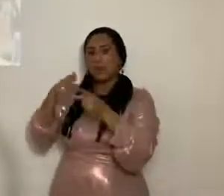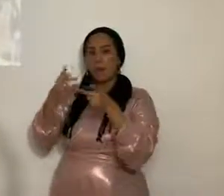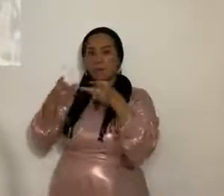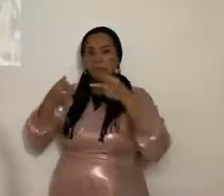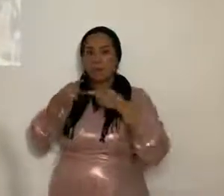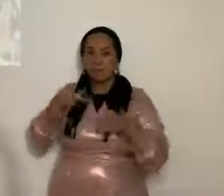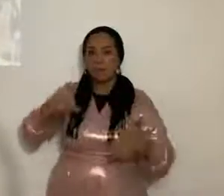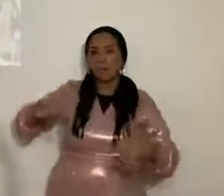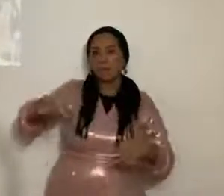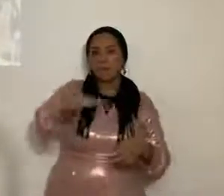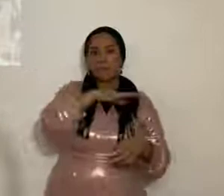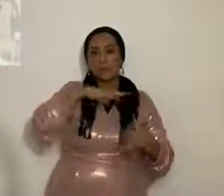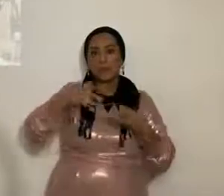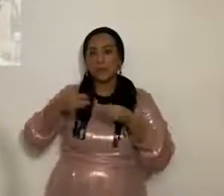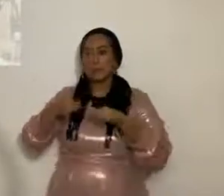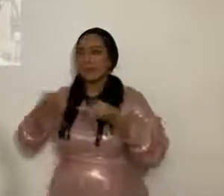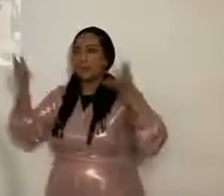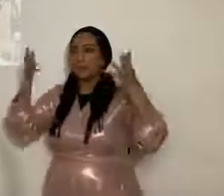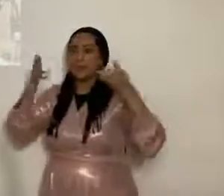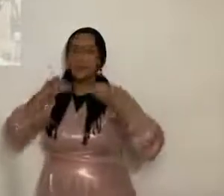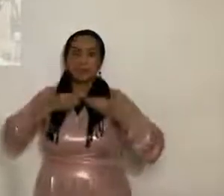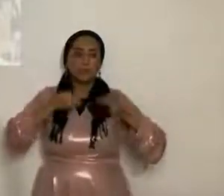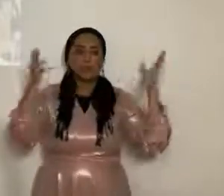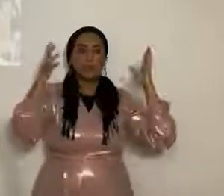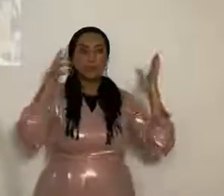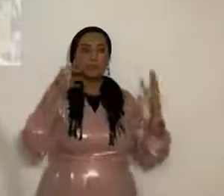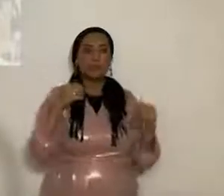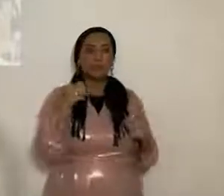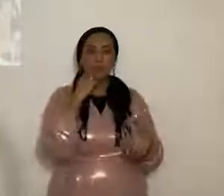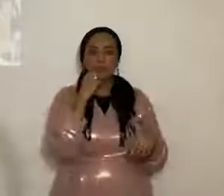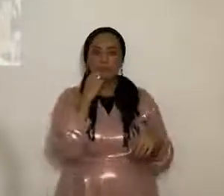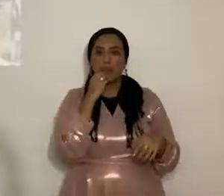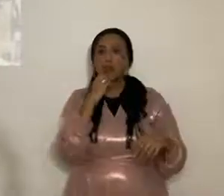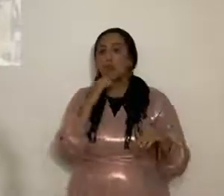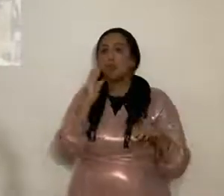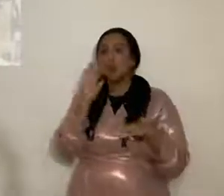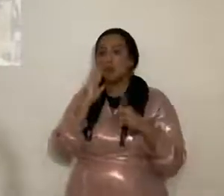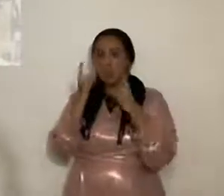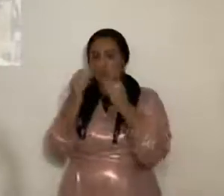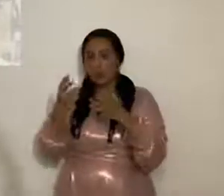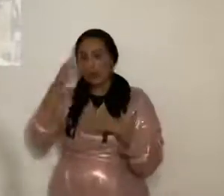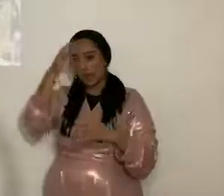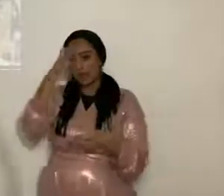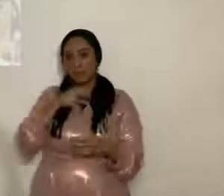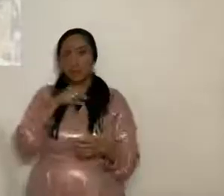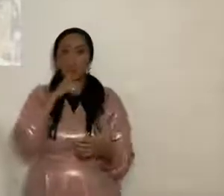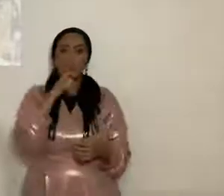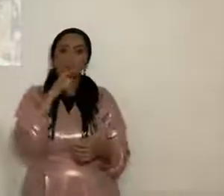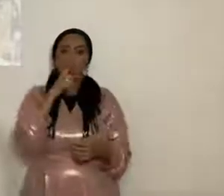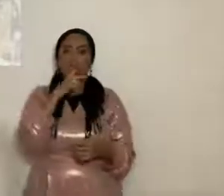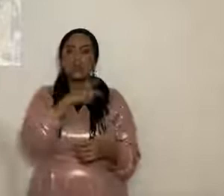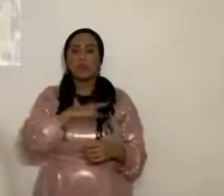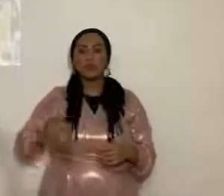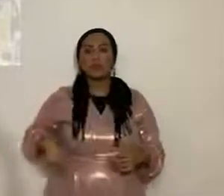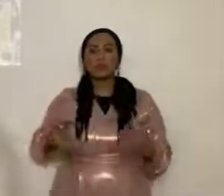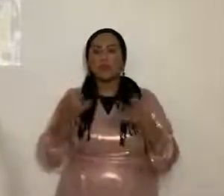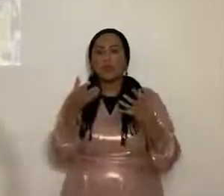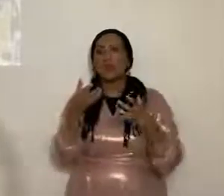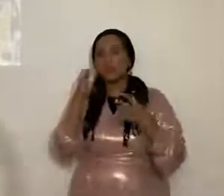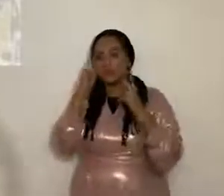de la ciudad, y pregonen delante de él. Así se hará al varón cuya honra desea el